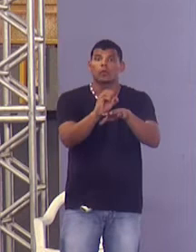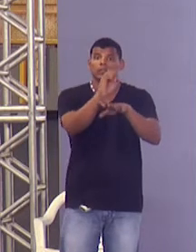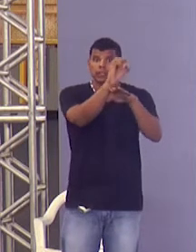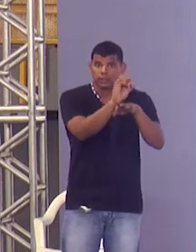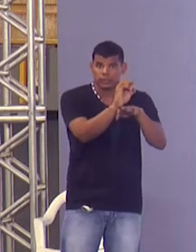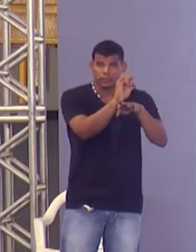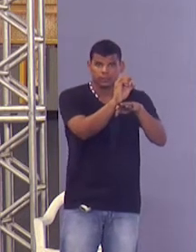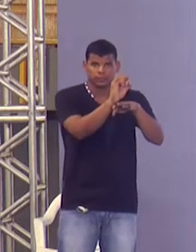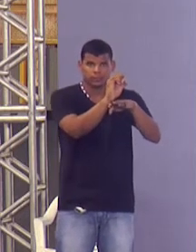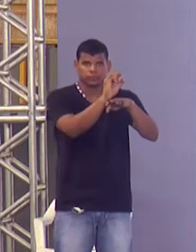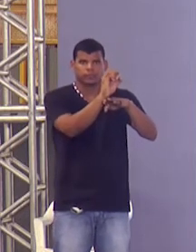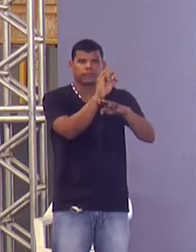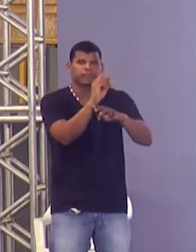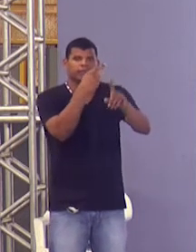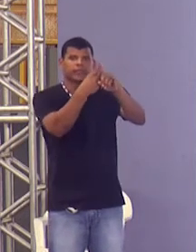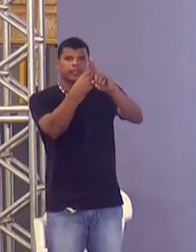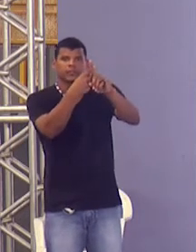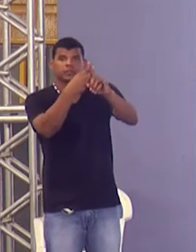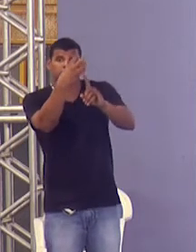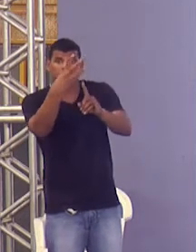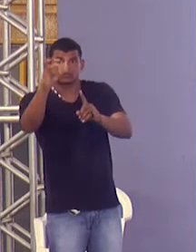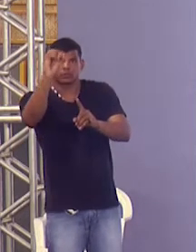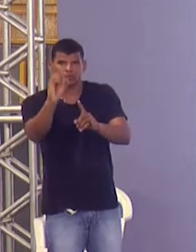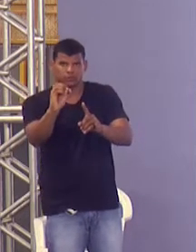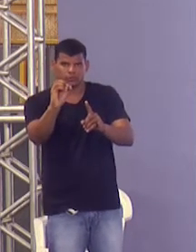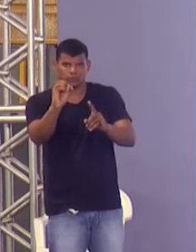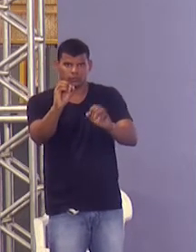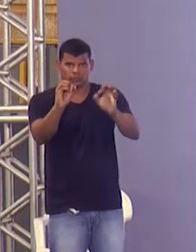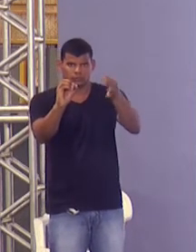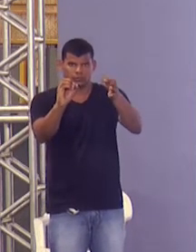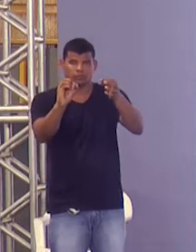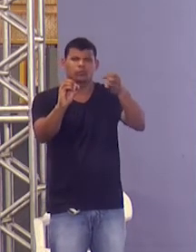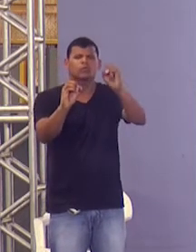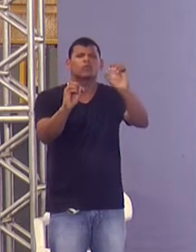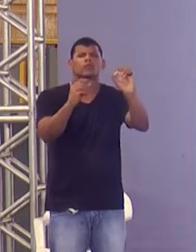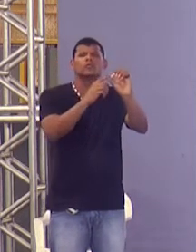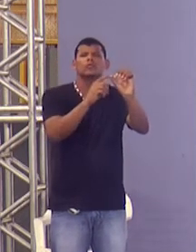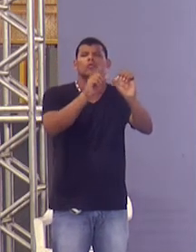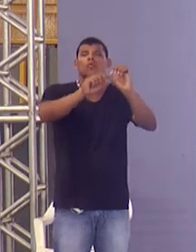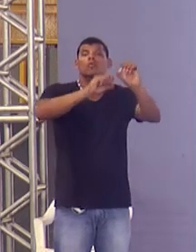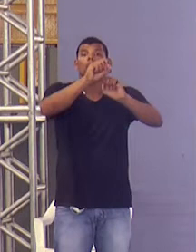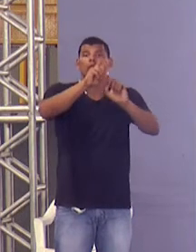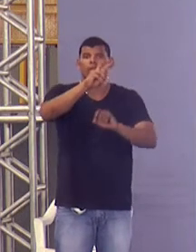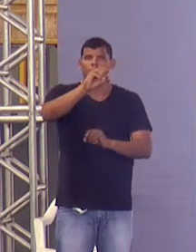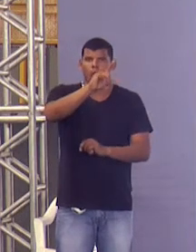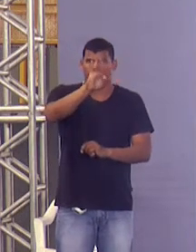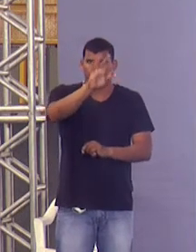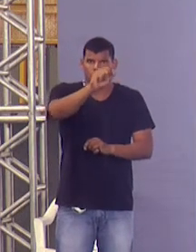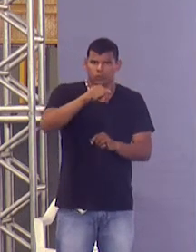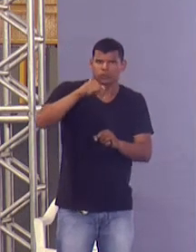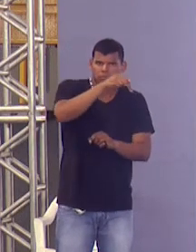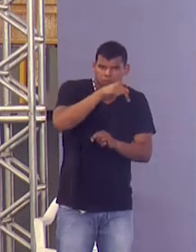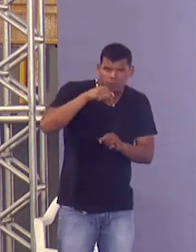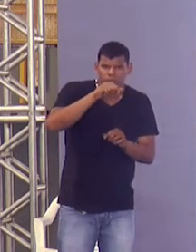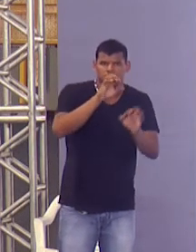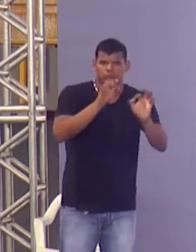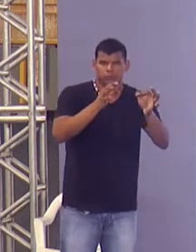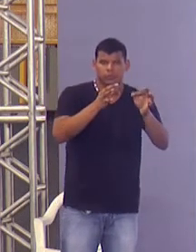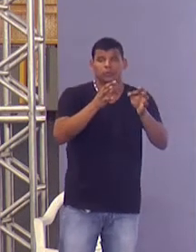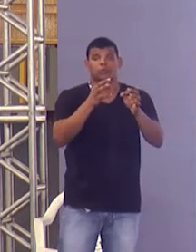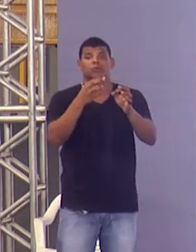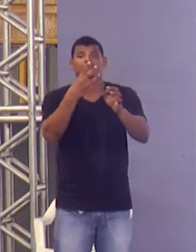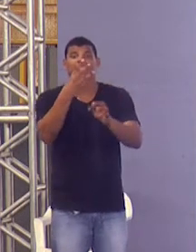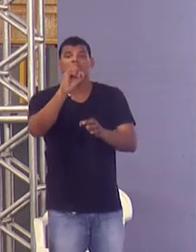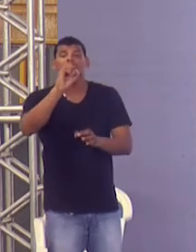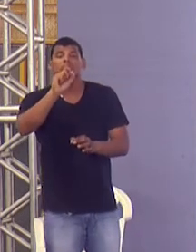voltas, eu multiplico 80 por 30, para saber quanto tempo ele já demorou. 80 vezes 30